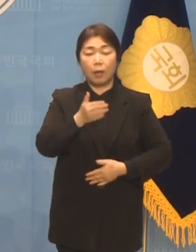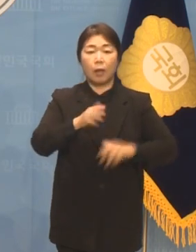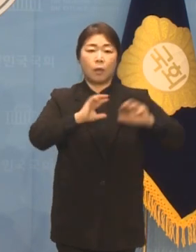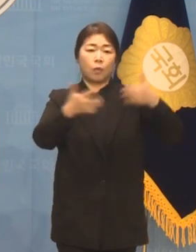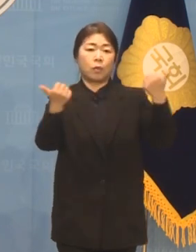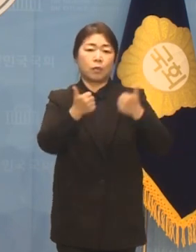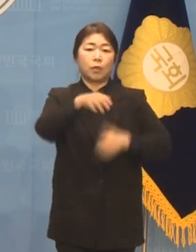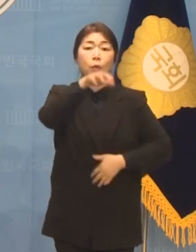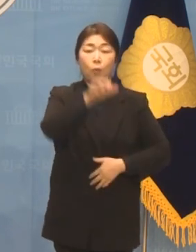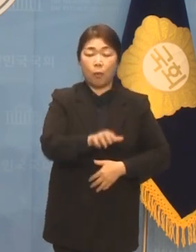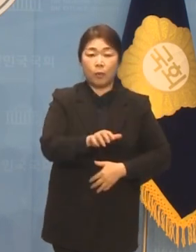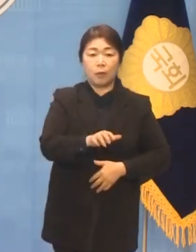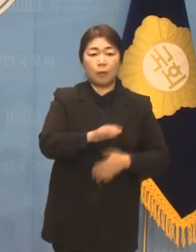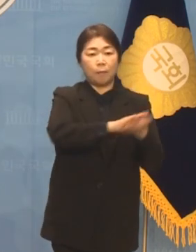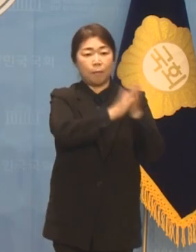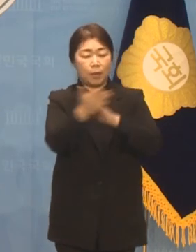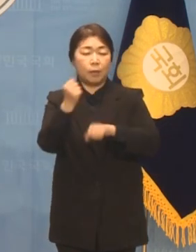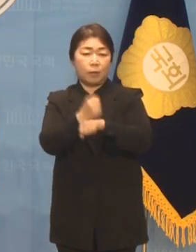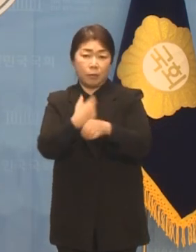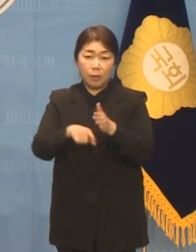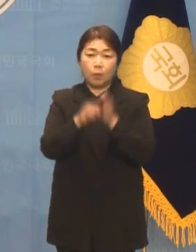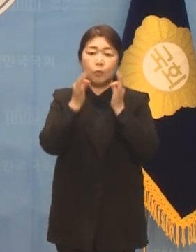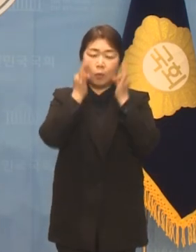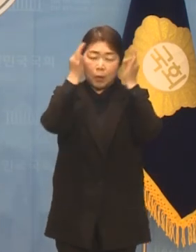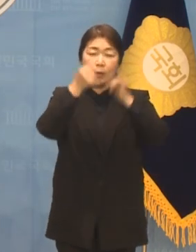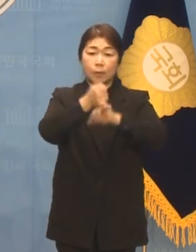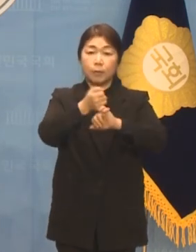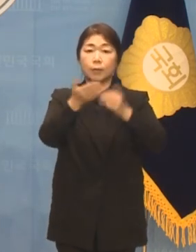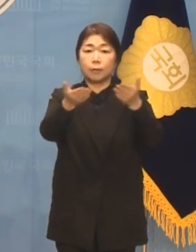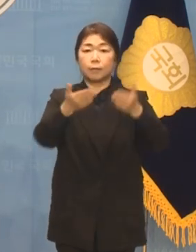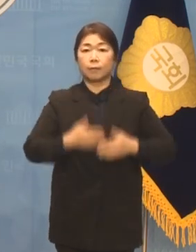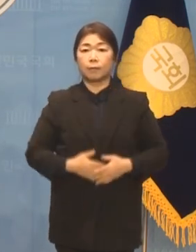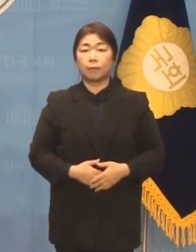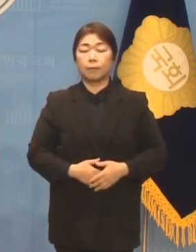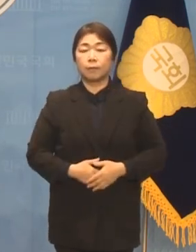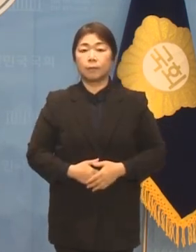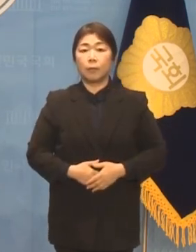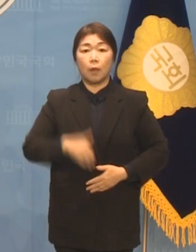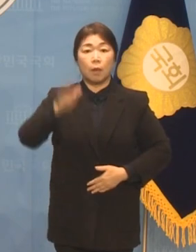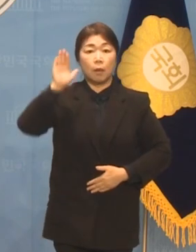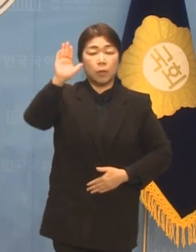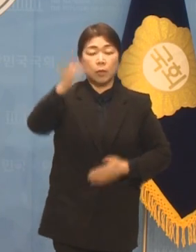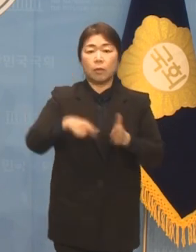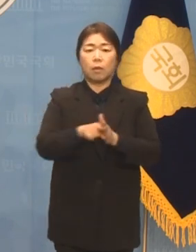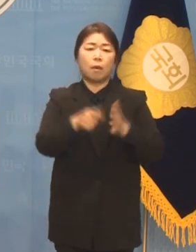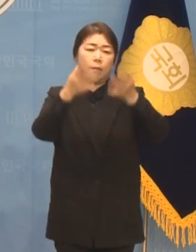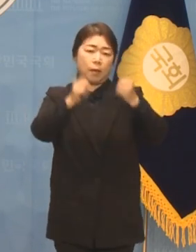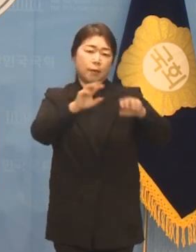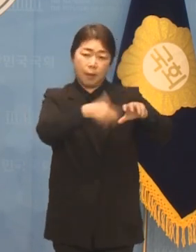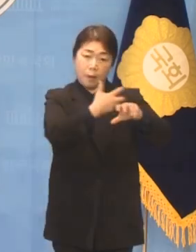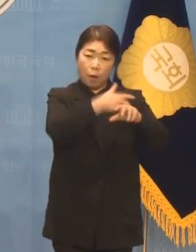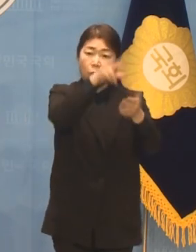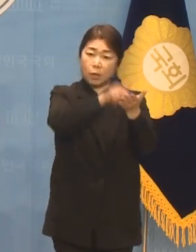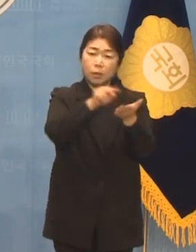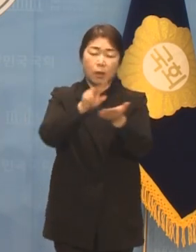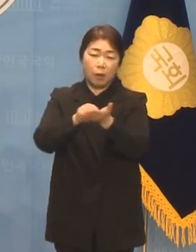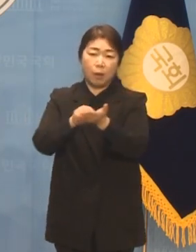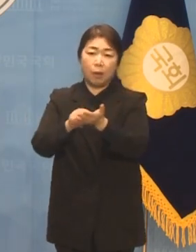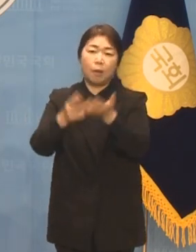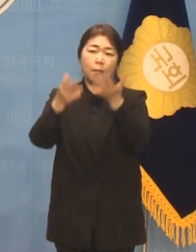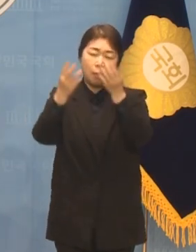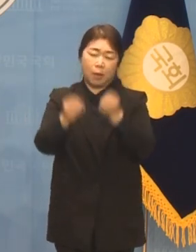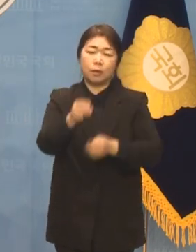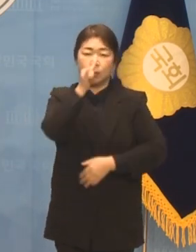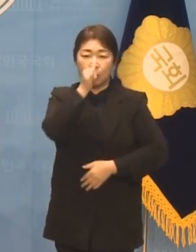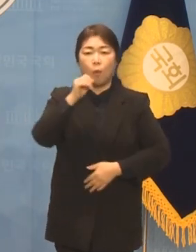장으로 변화될 수 있게 노력할 것입니다. 미래 세대를 위한 수많은 개혁 과제가